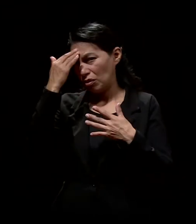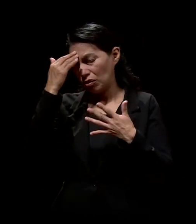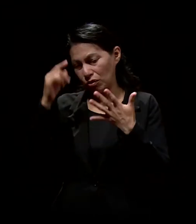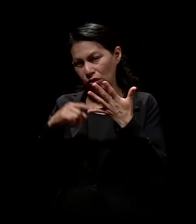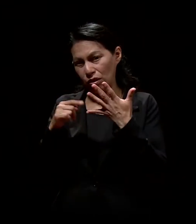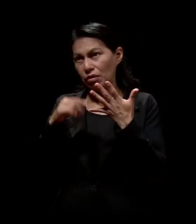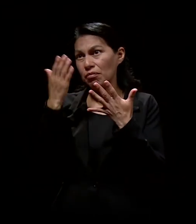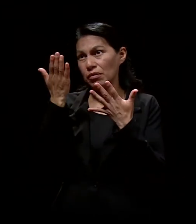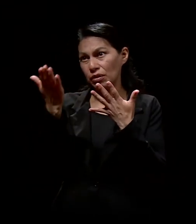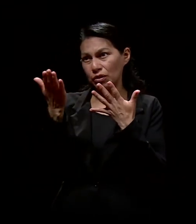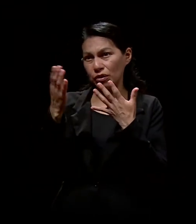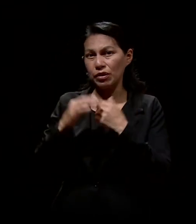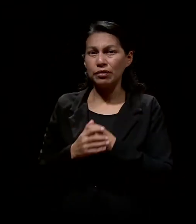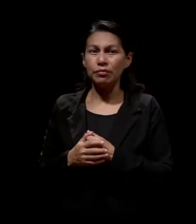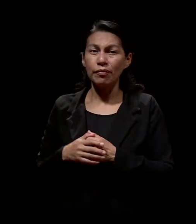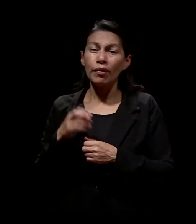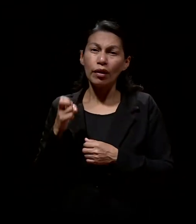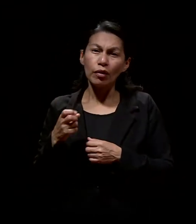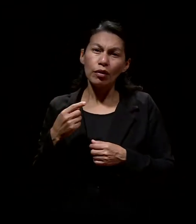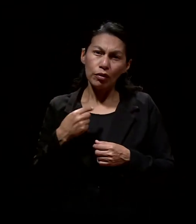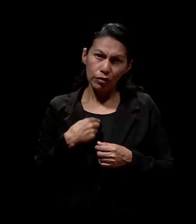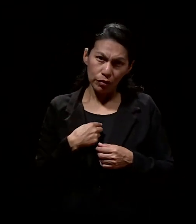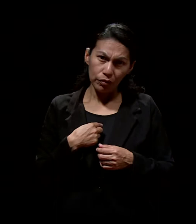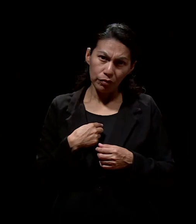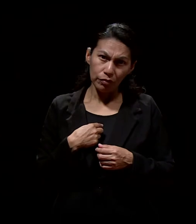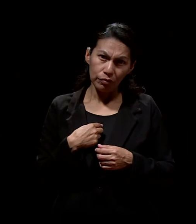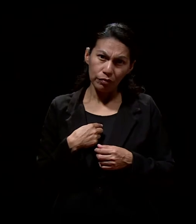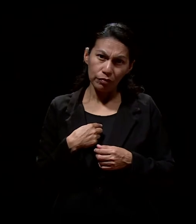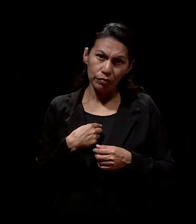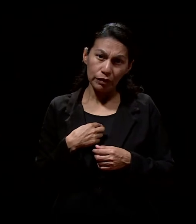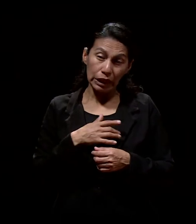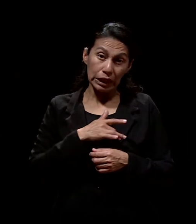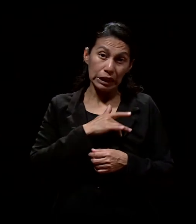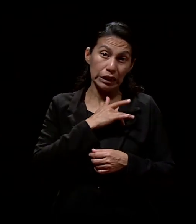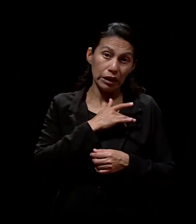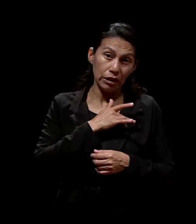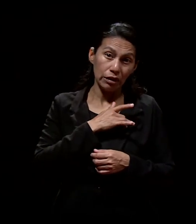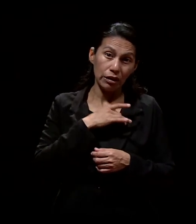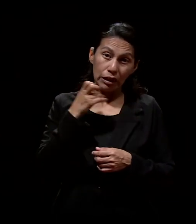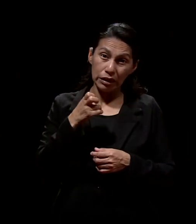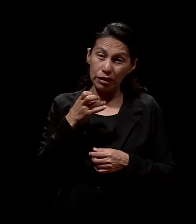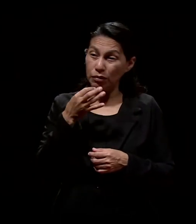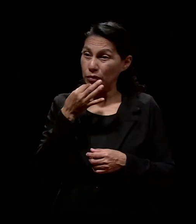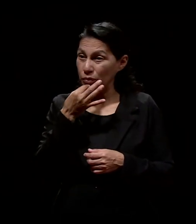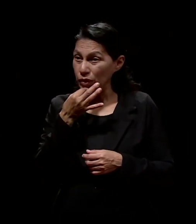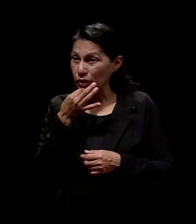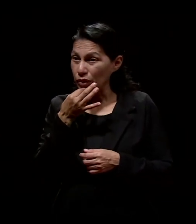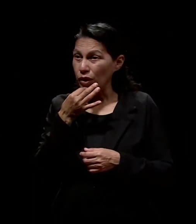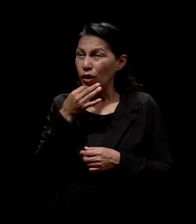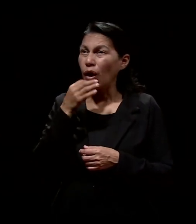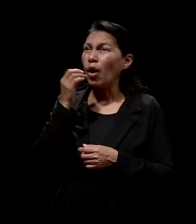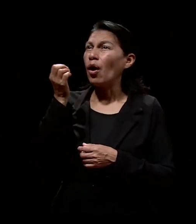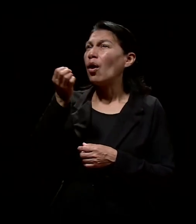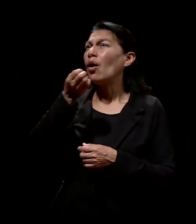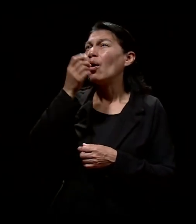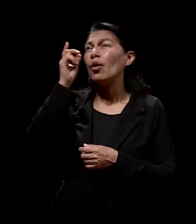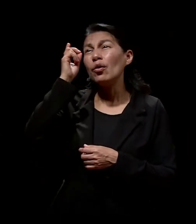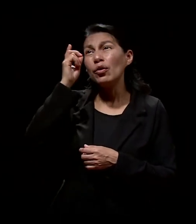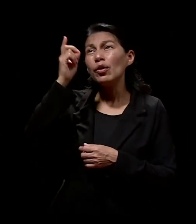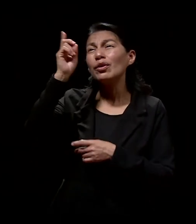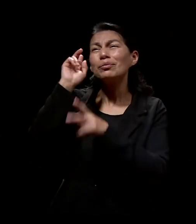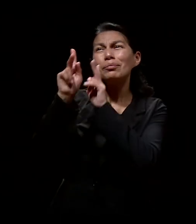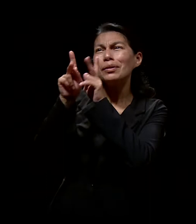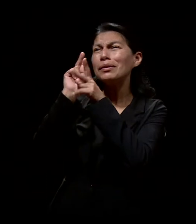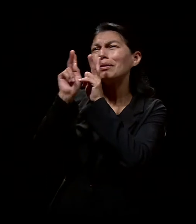personas, tanto conocidos, amigos, que piden que oremos por ellos. Y de esa Wow. manera pues obviamente pues yo siento que es el momento en donde